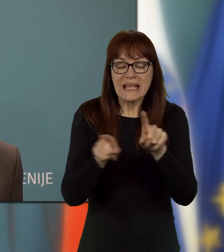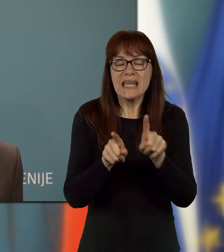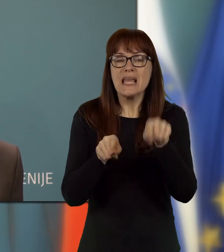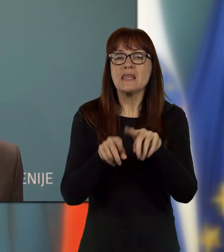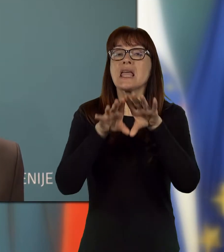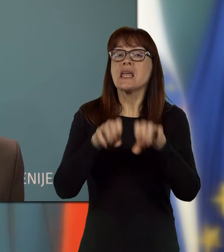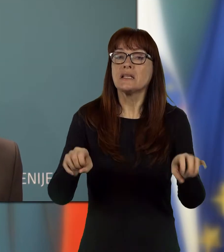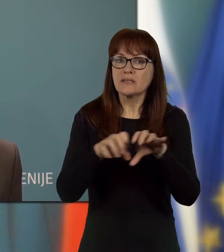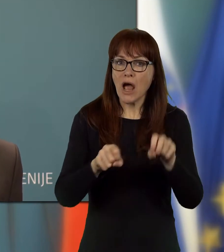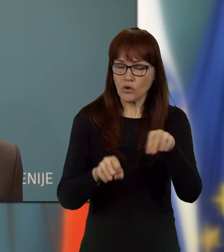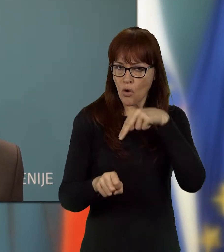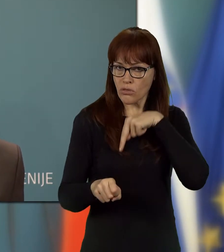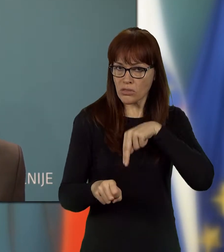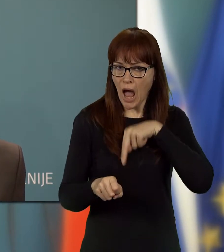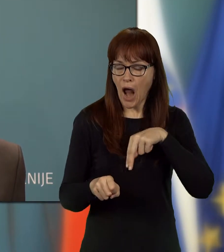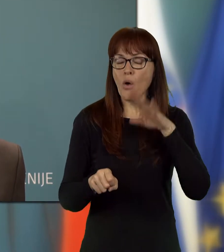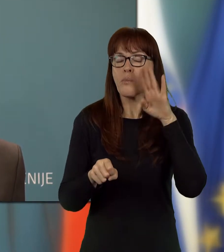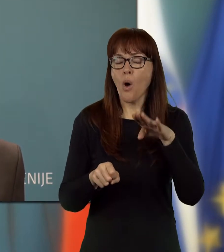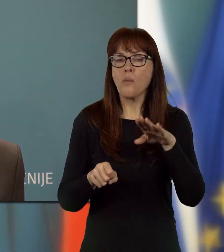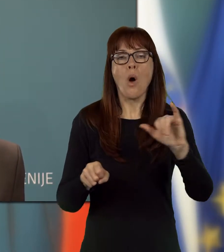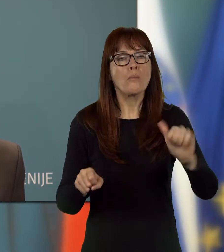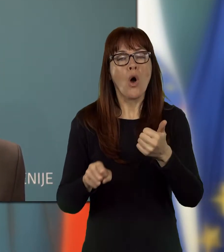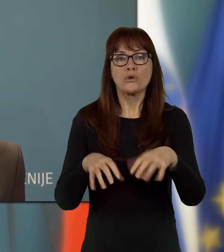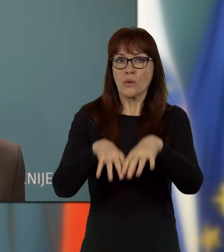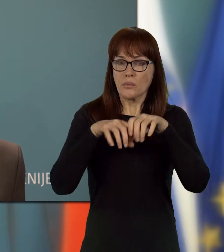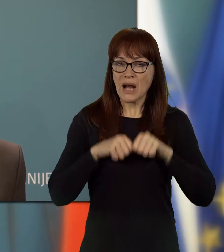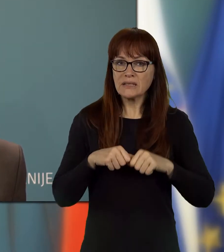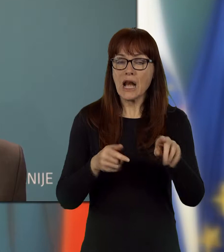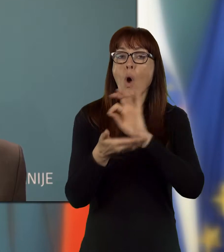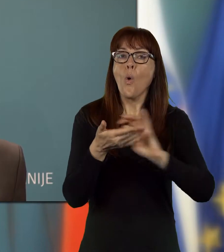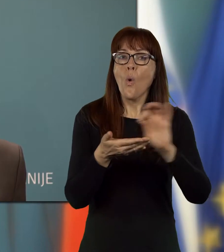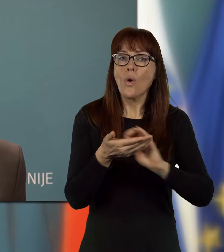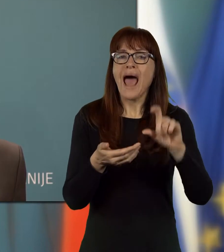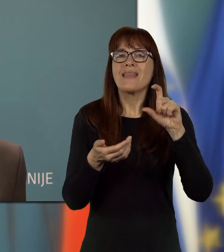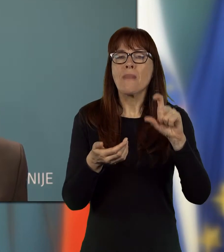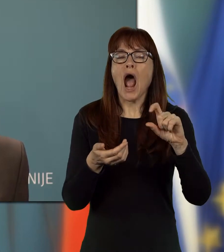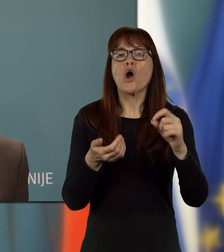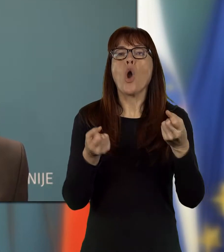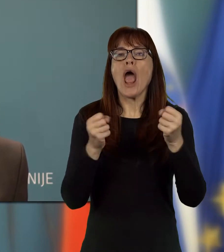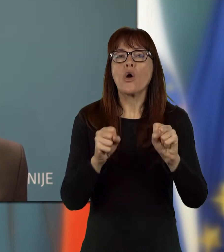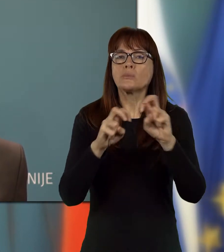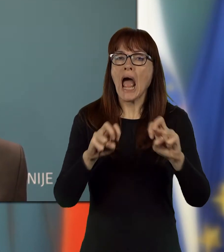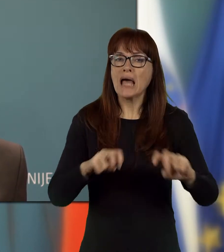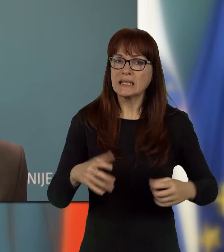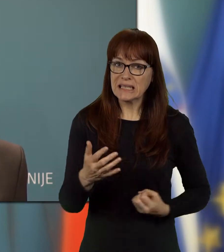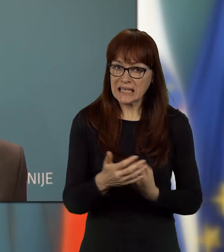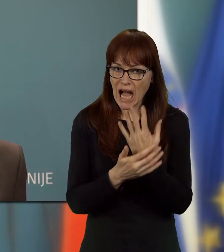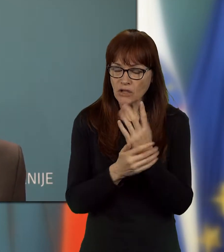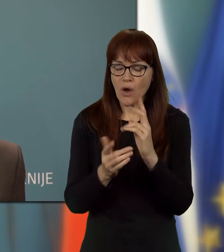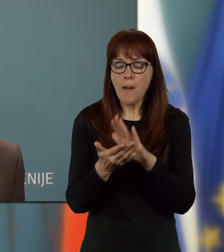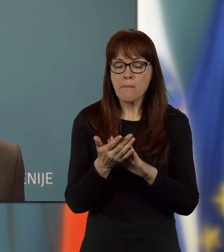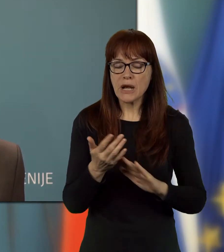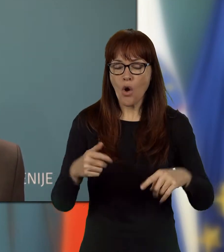tega dokumenta. To nalogo bomo ponovno prevzeli na Uradu za makroekonomske analize in razvoj in že v